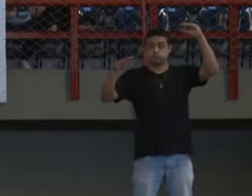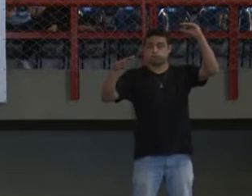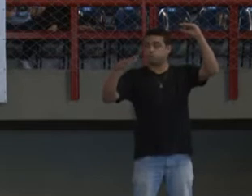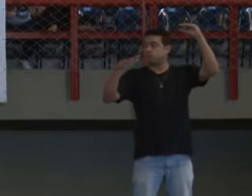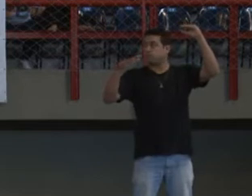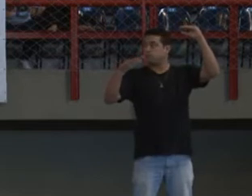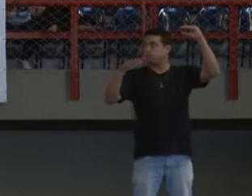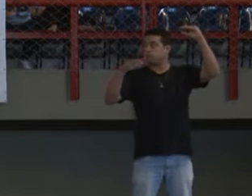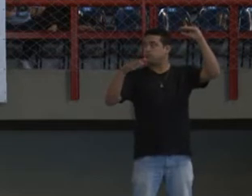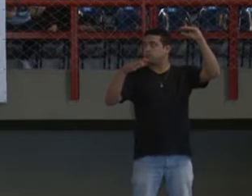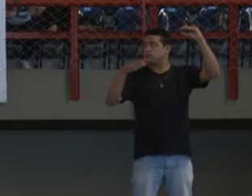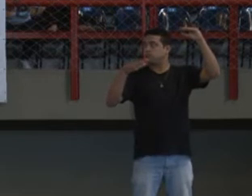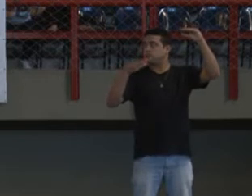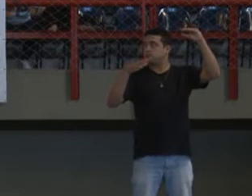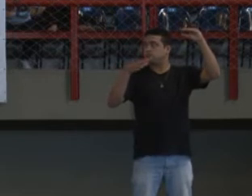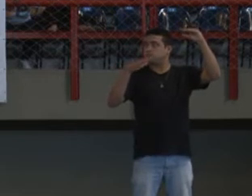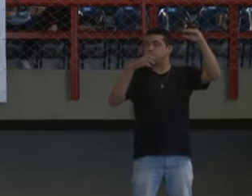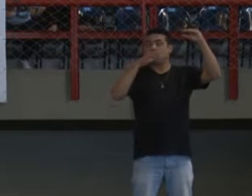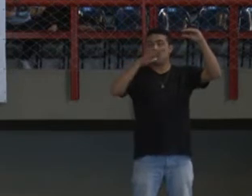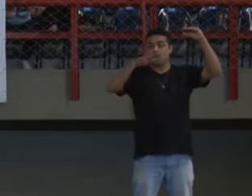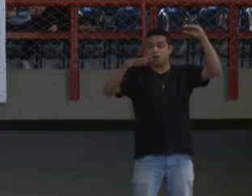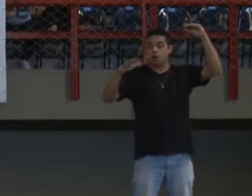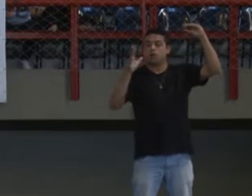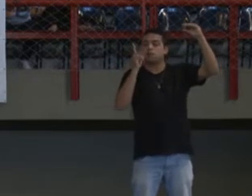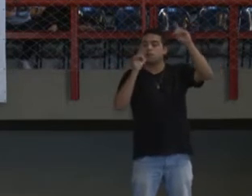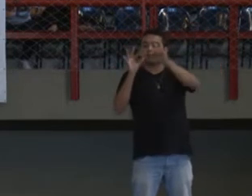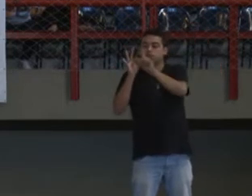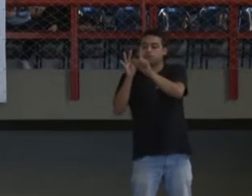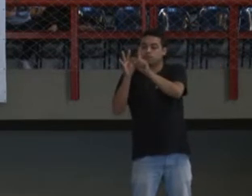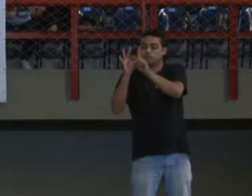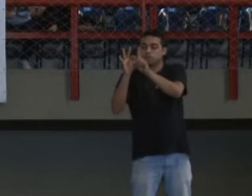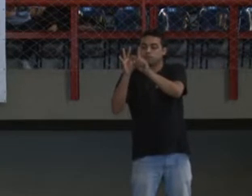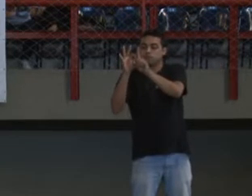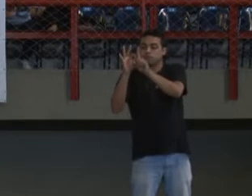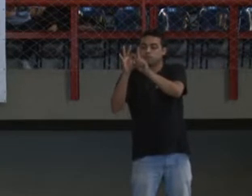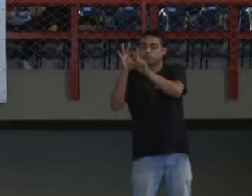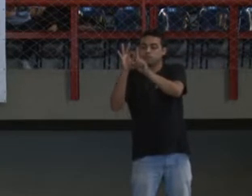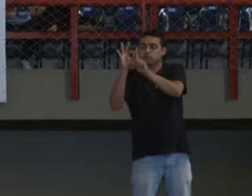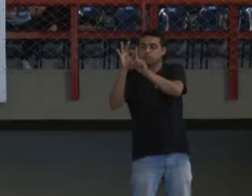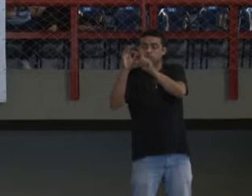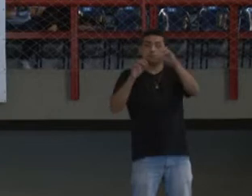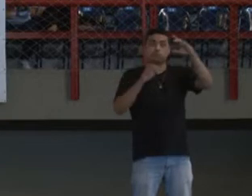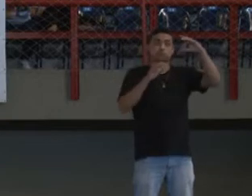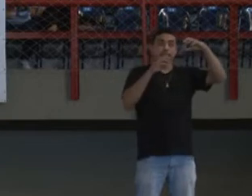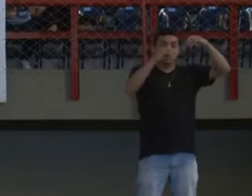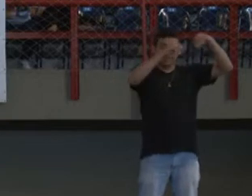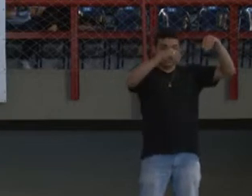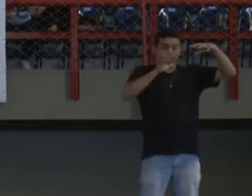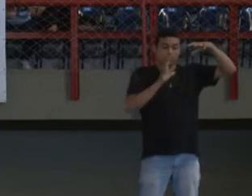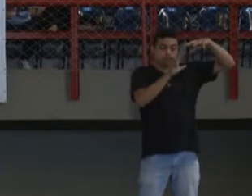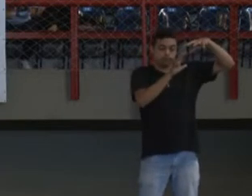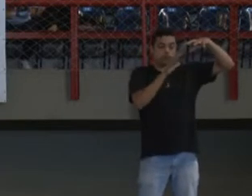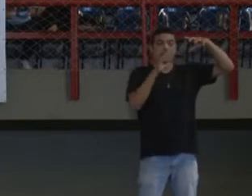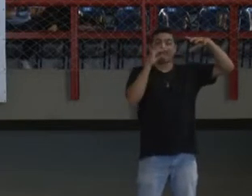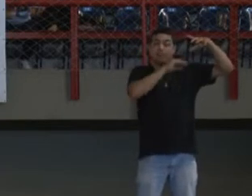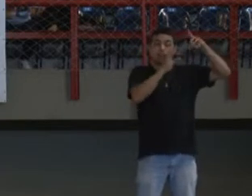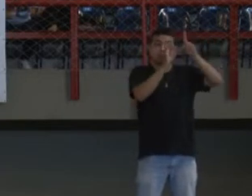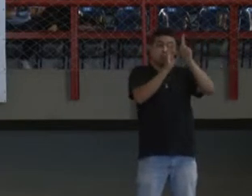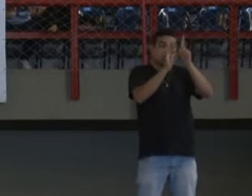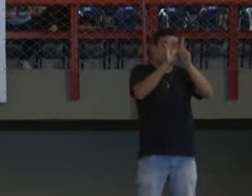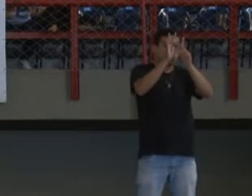mar lentamente, certo? O mar lentamente. Então, o continente fica muito